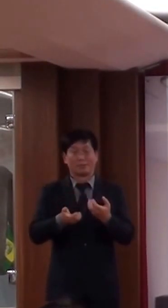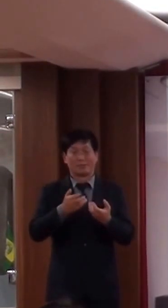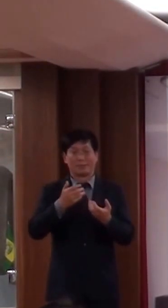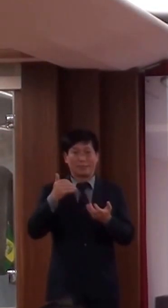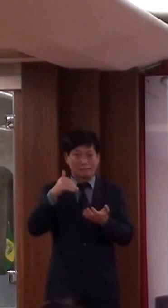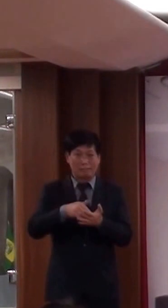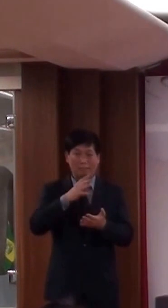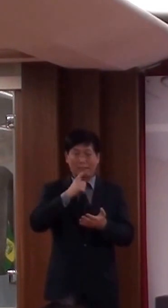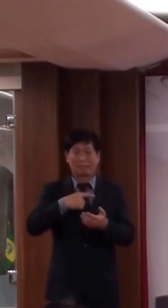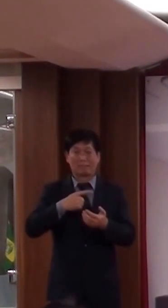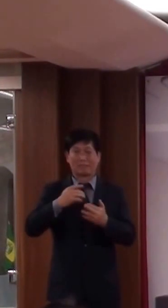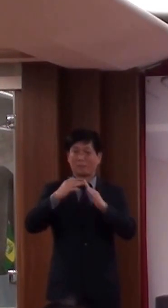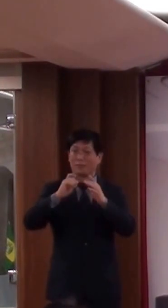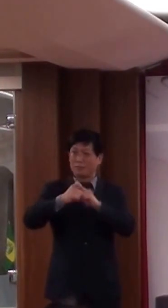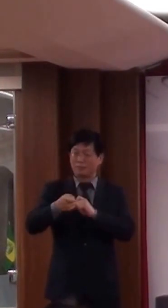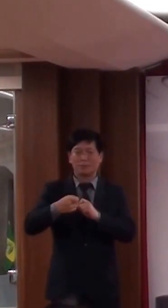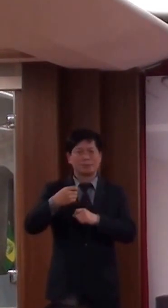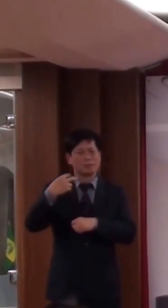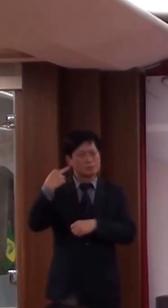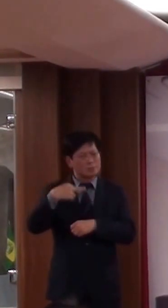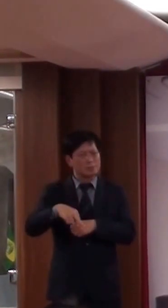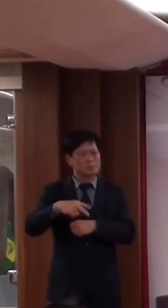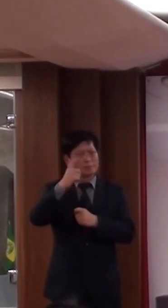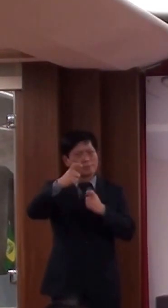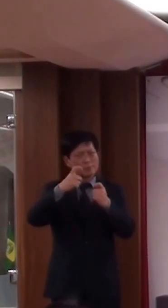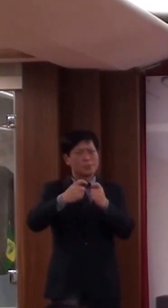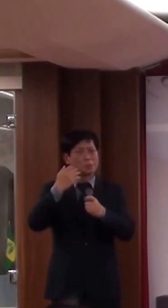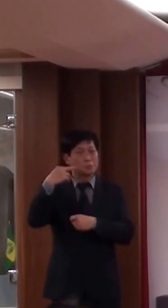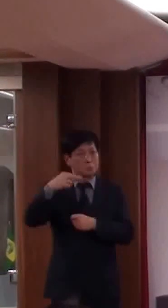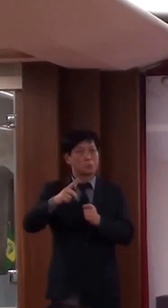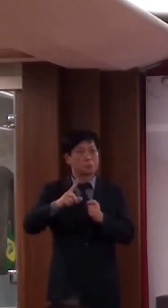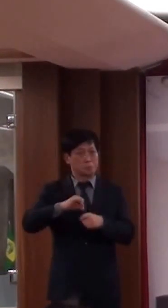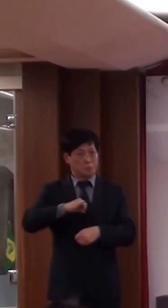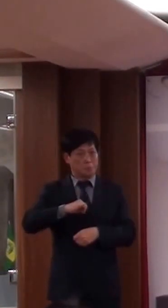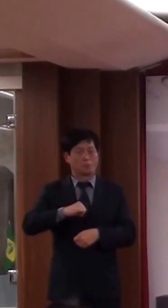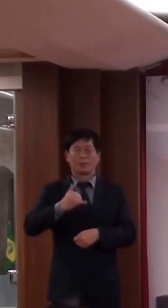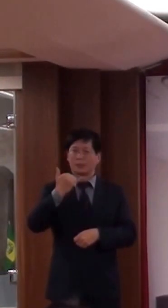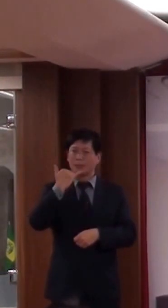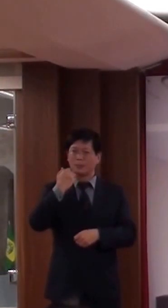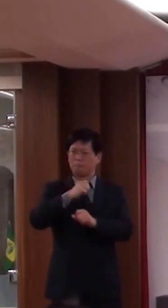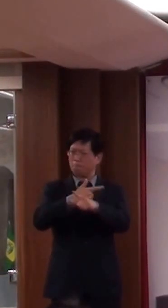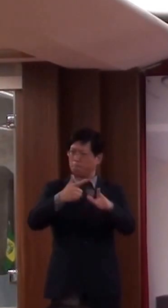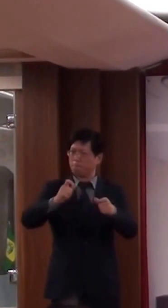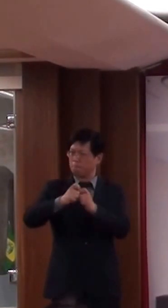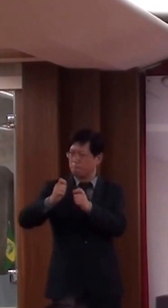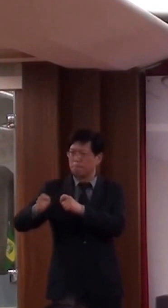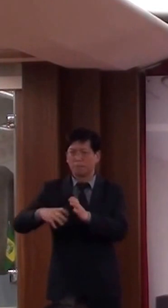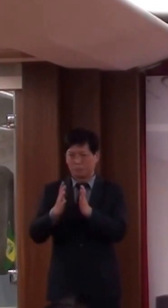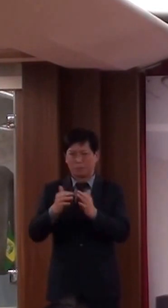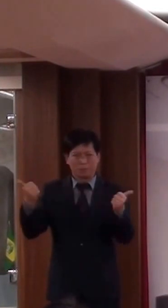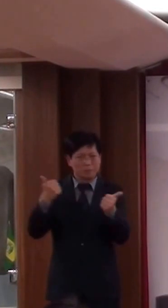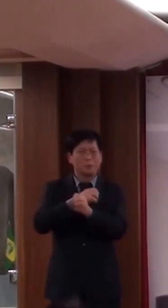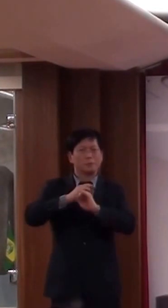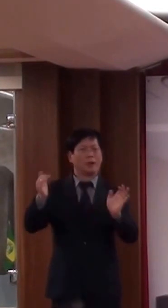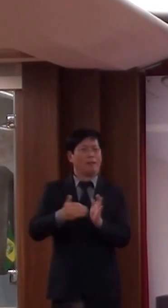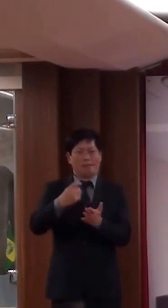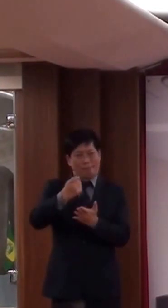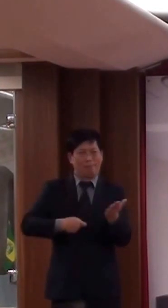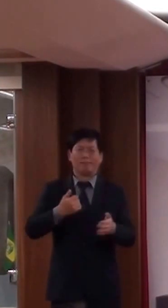房屋税，我大概再过未来10年，如果还有机会的话，我希望能够把所有的税项目代言完